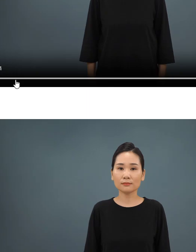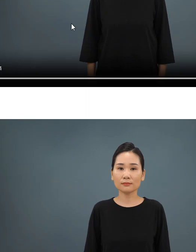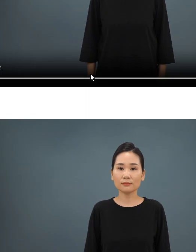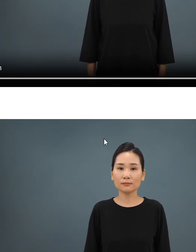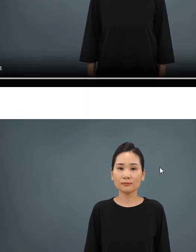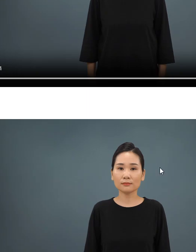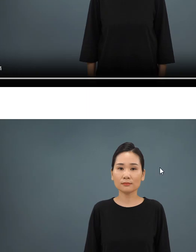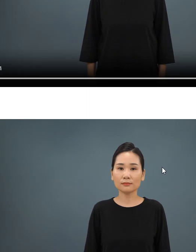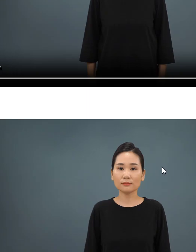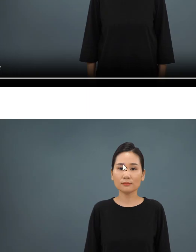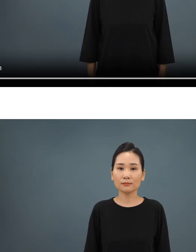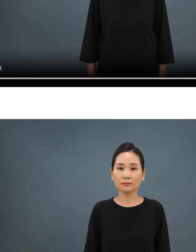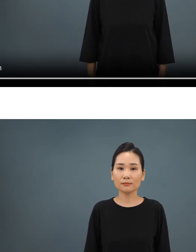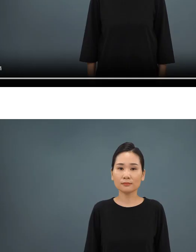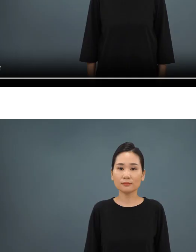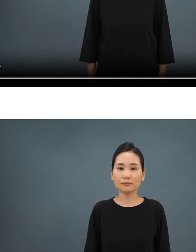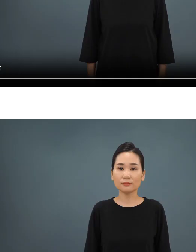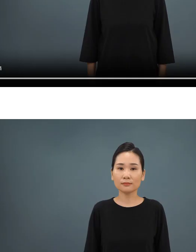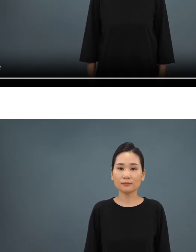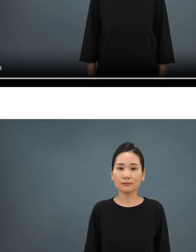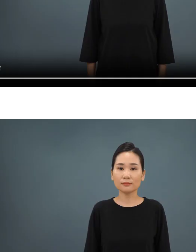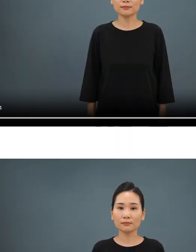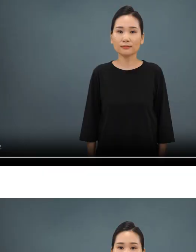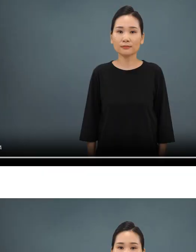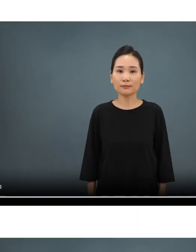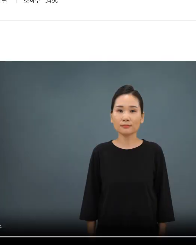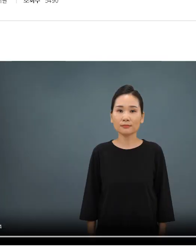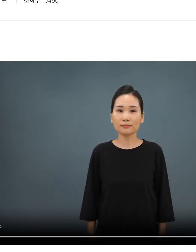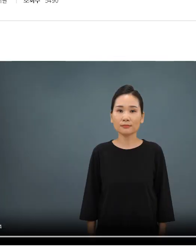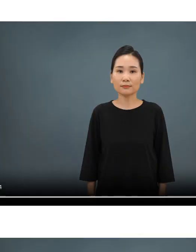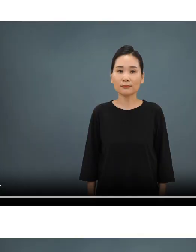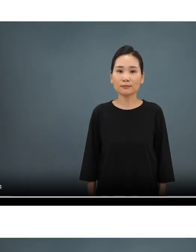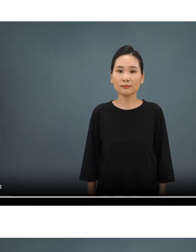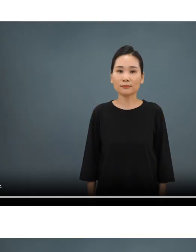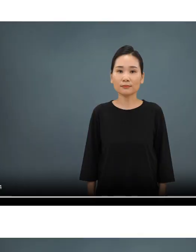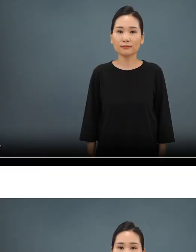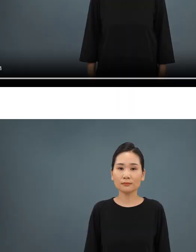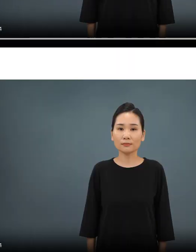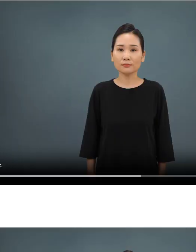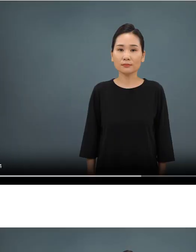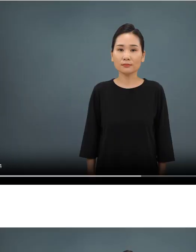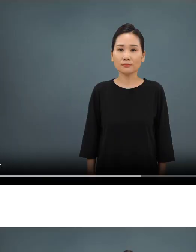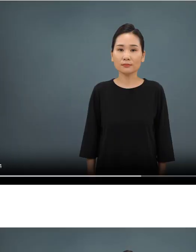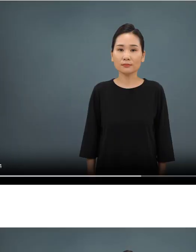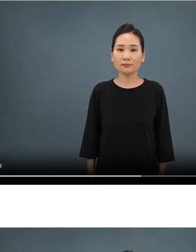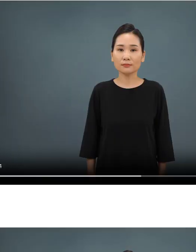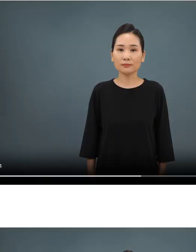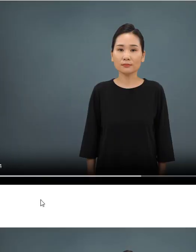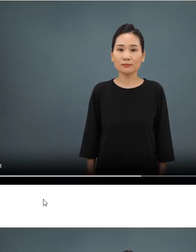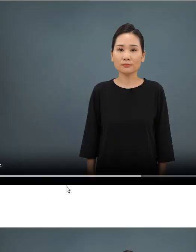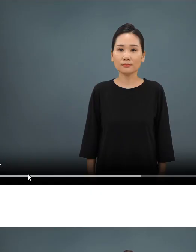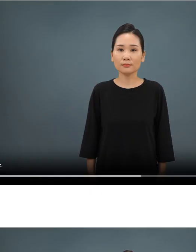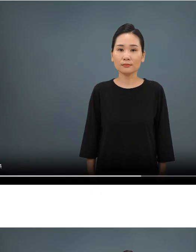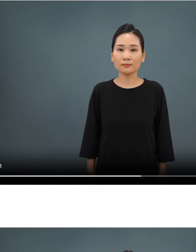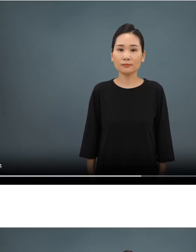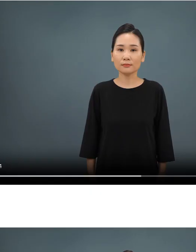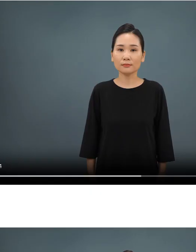여기서는 그냥 수제 한국어식으로 조어를 하긴 했어요. 그러니까 두 가지 표현이 올라져 있는데